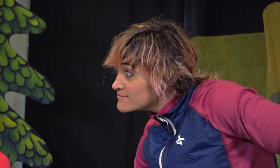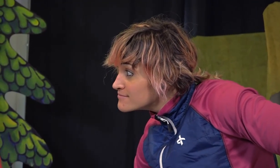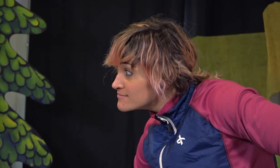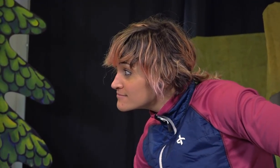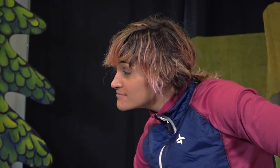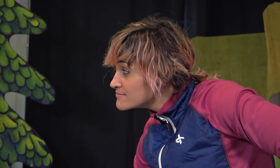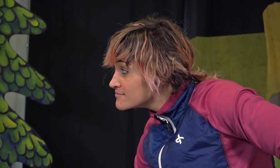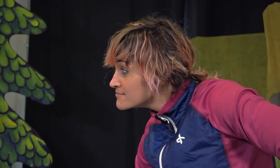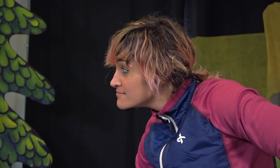Niin?